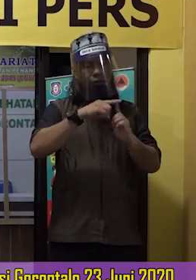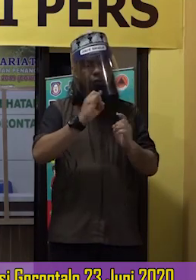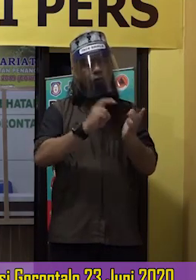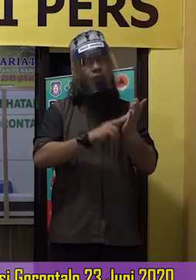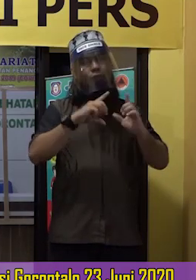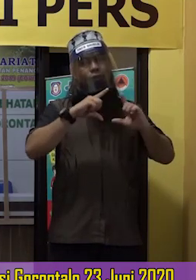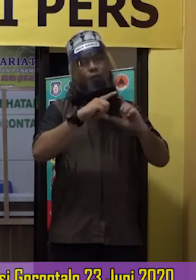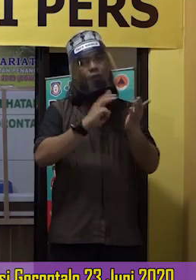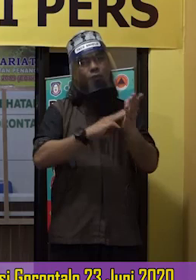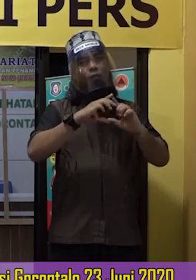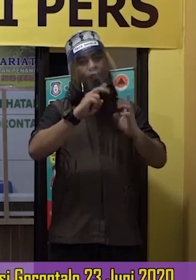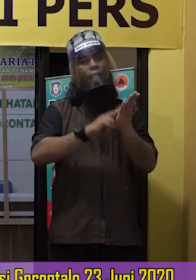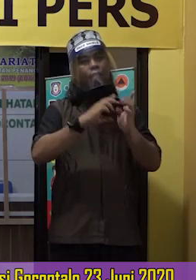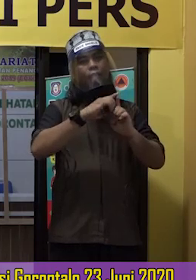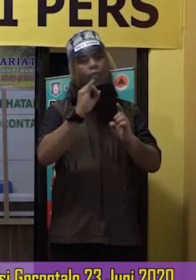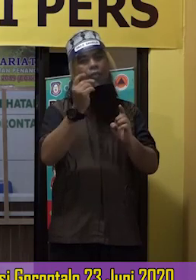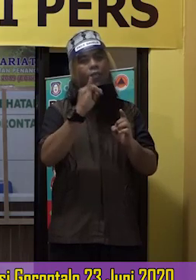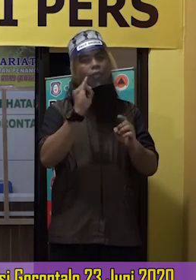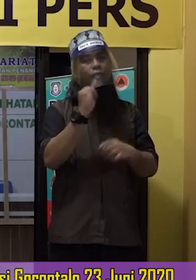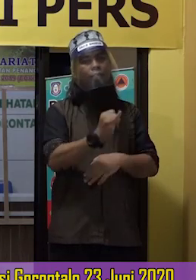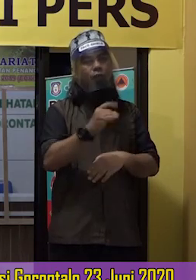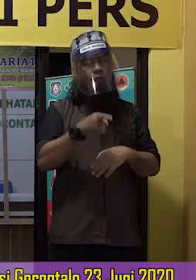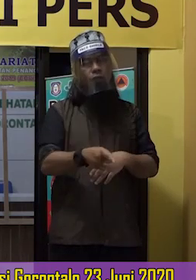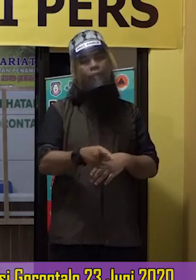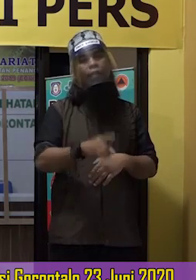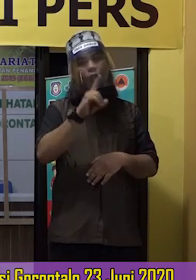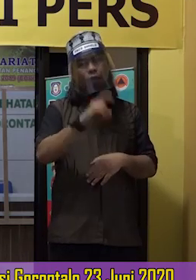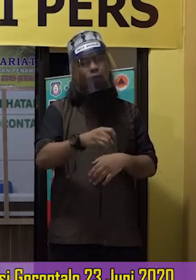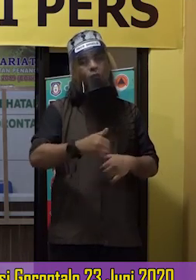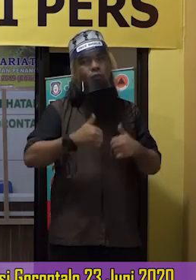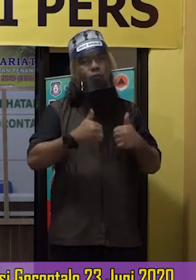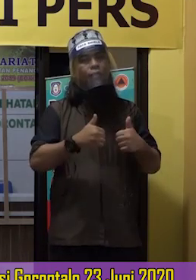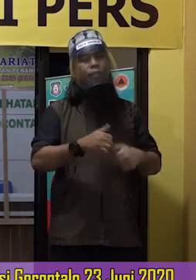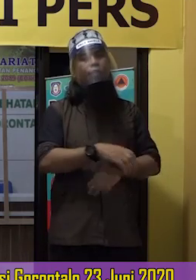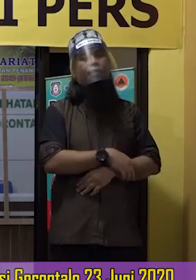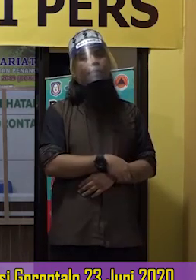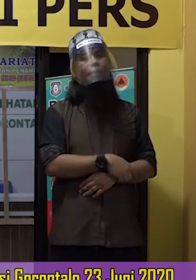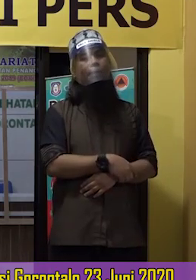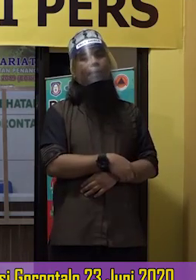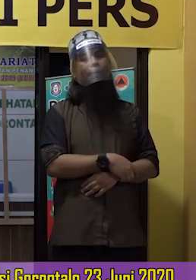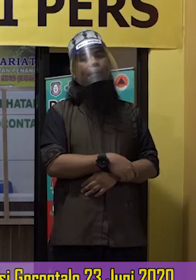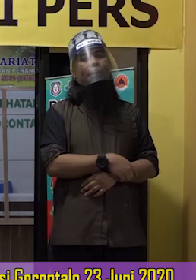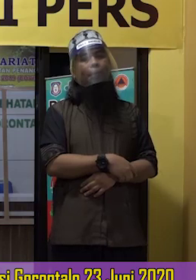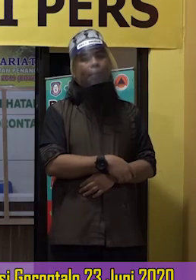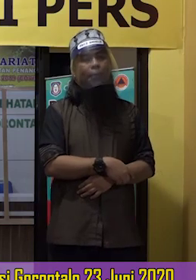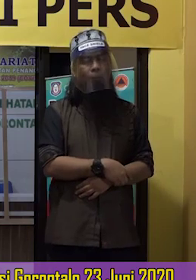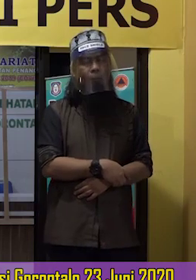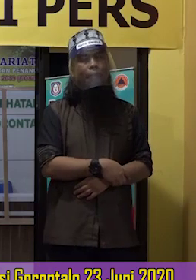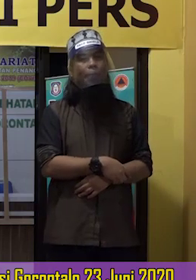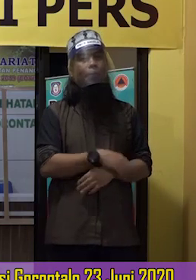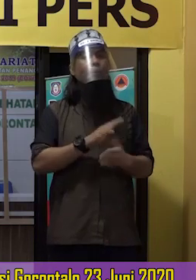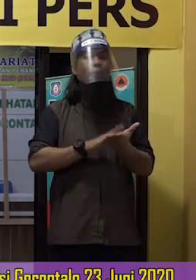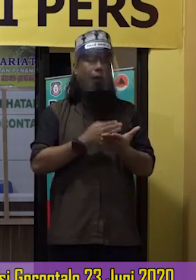juga kalaupun dia sudah positif, dia harus menunggu sampai 2 kali hasil pemeriksaan labnya